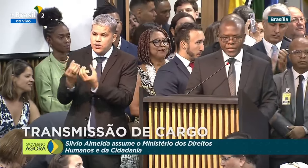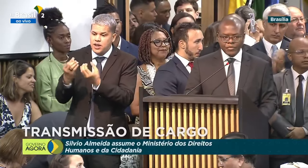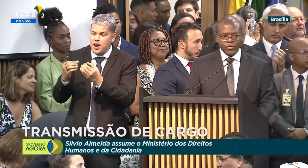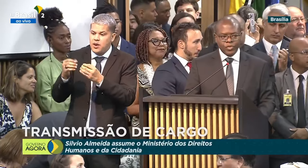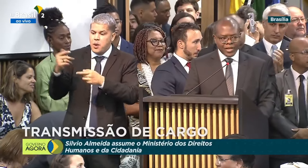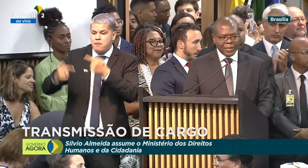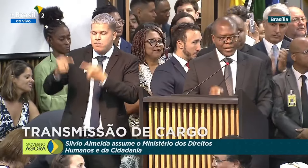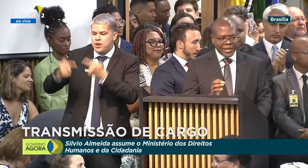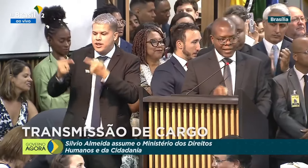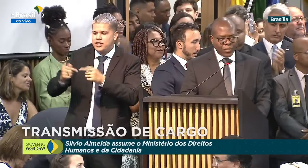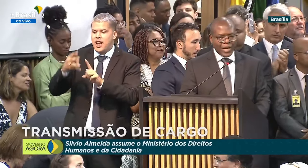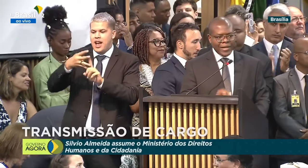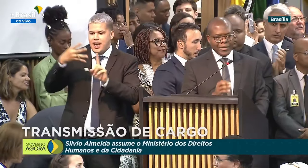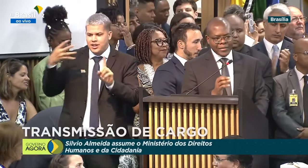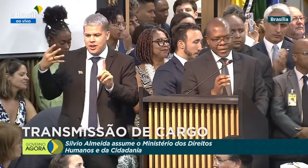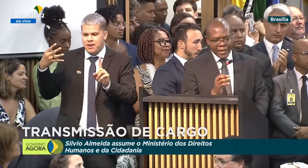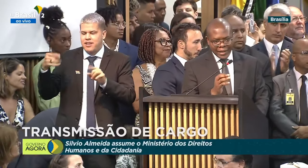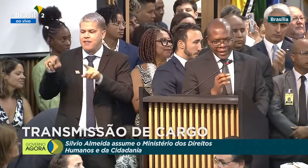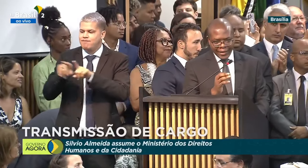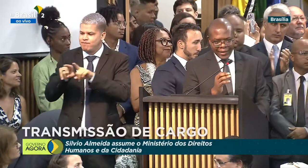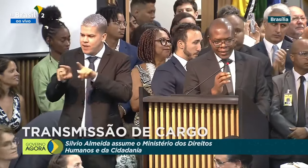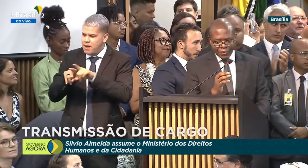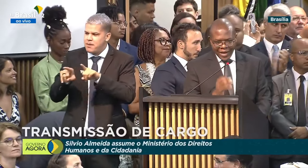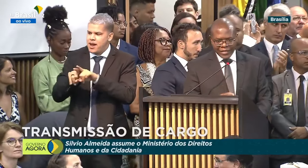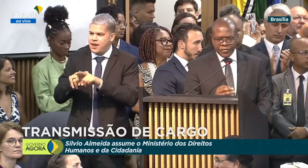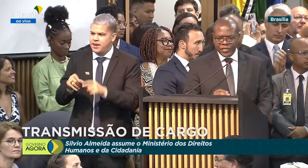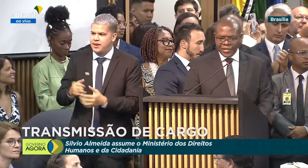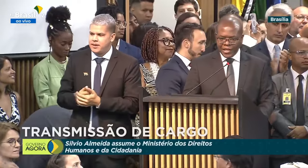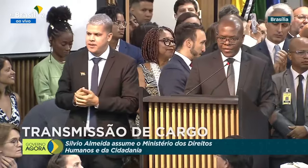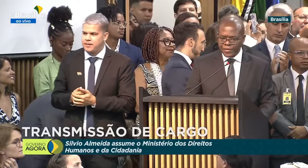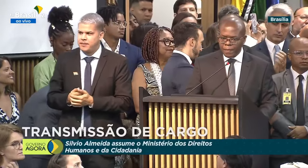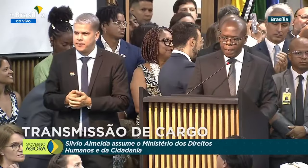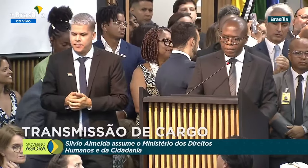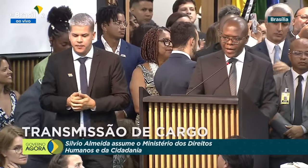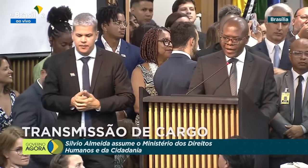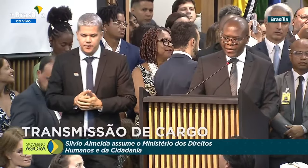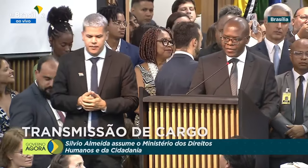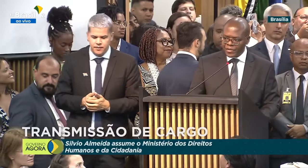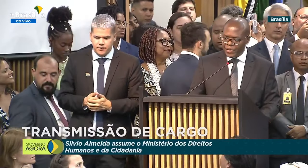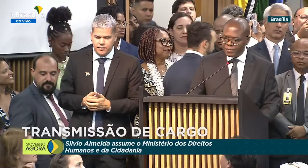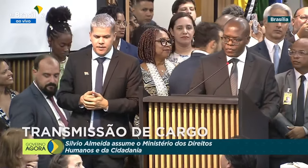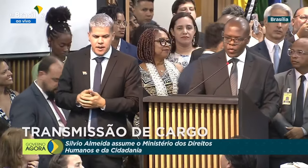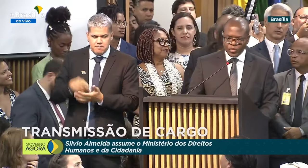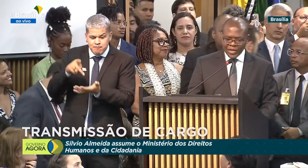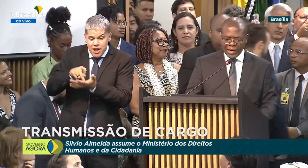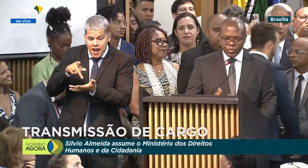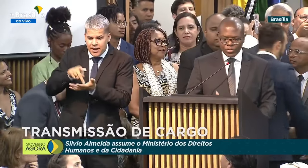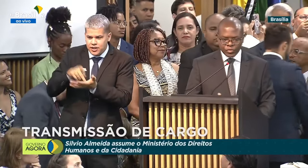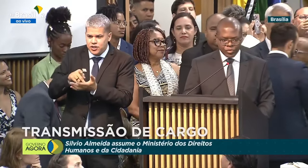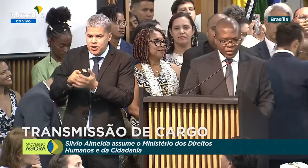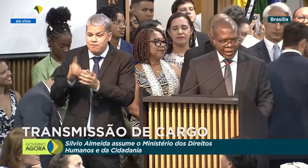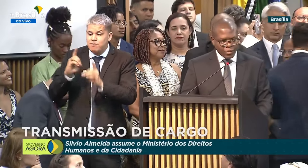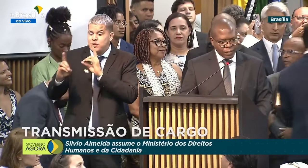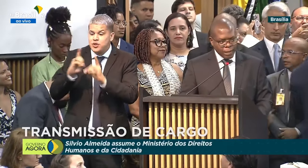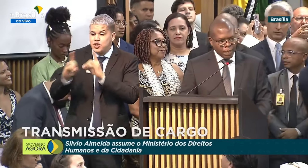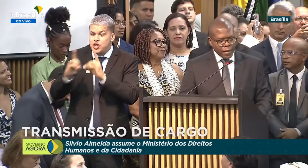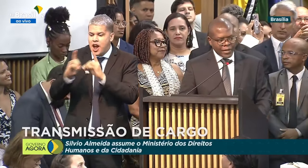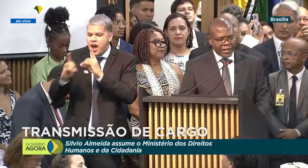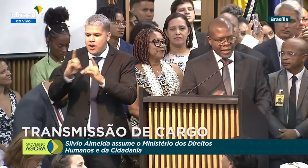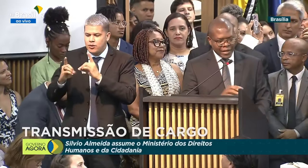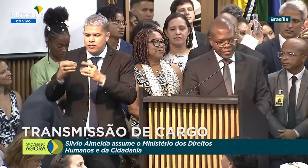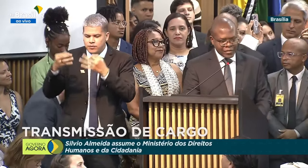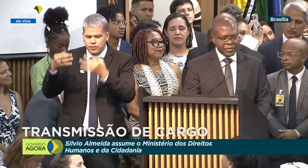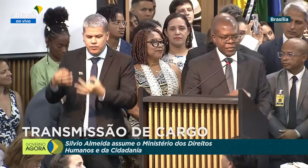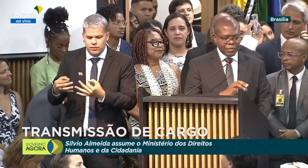funciona funciona da maneira adequada e mais eficiente para garantir o diálogo institucional